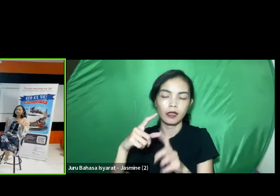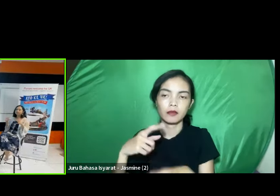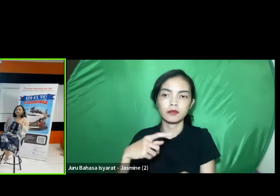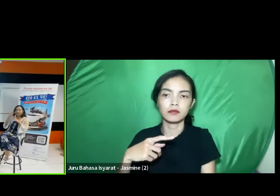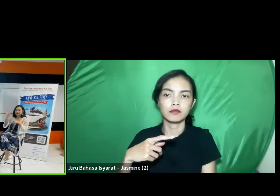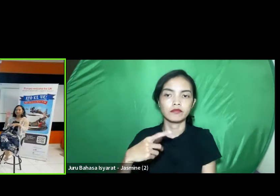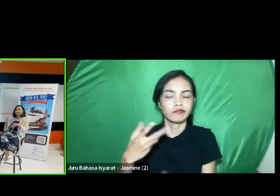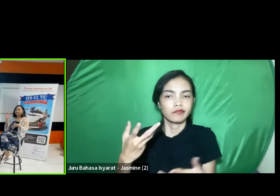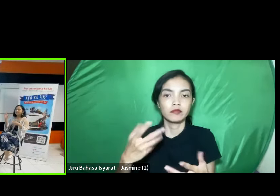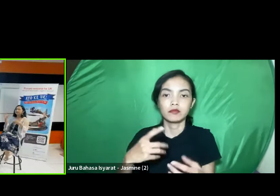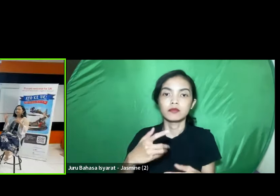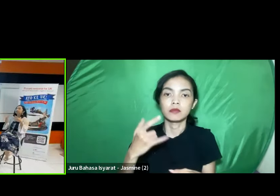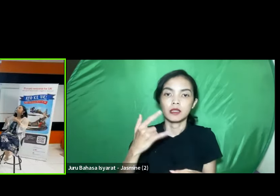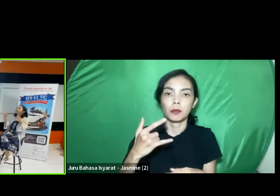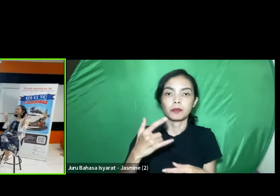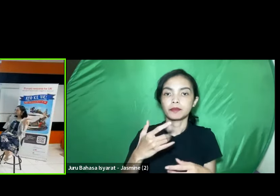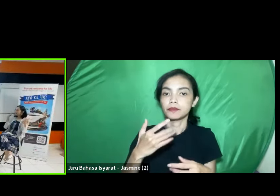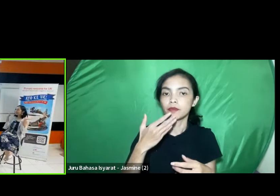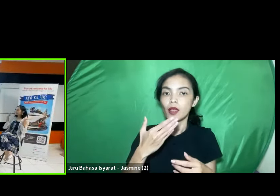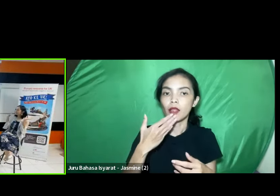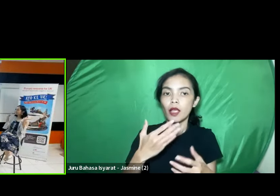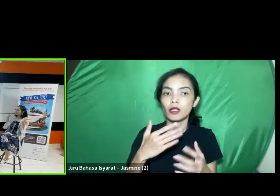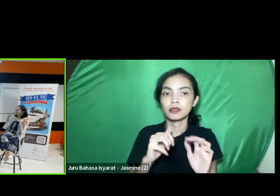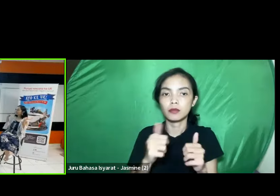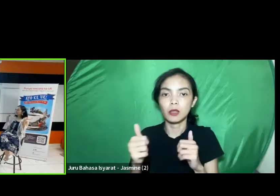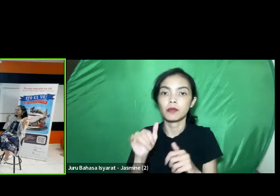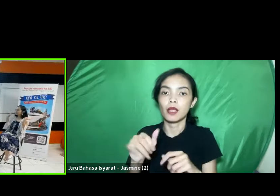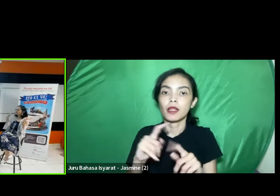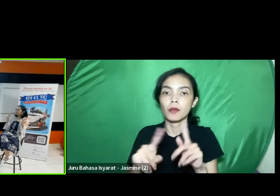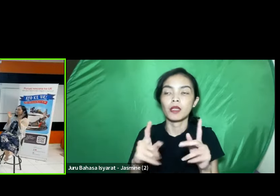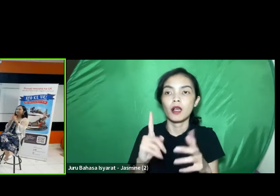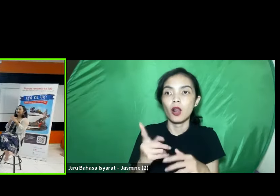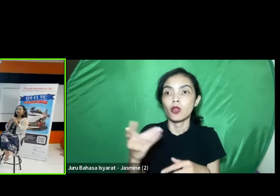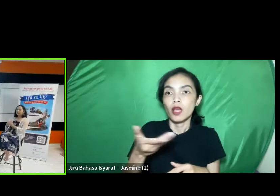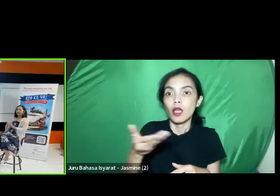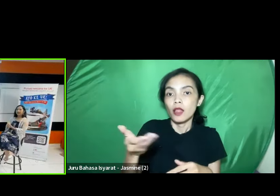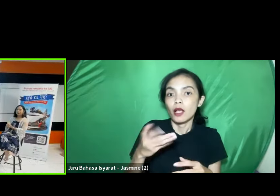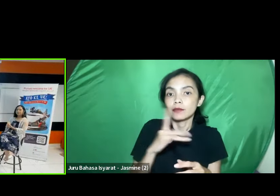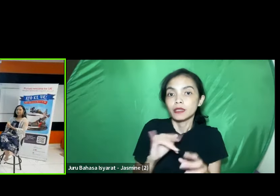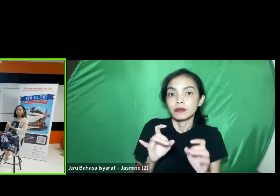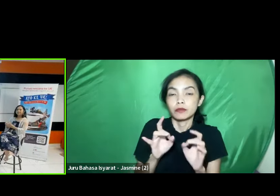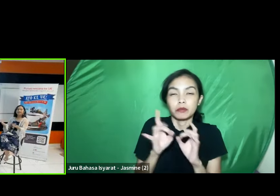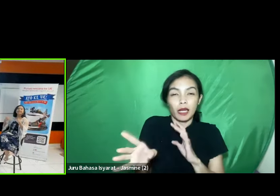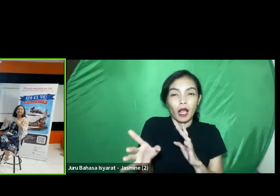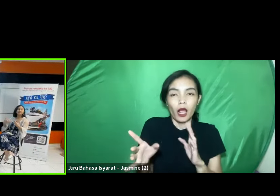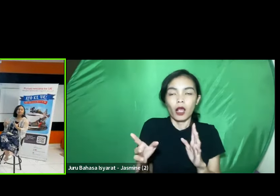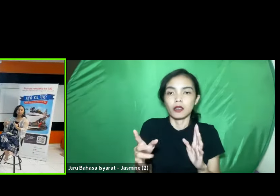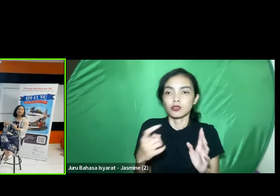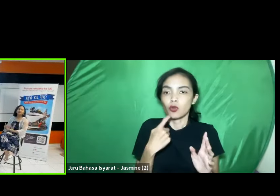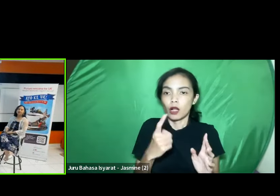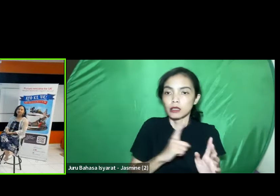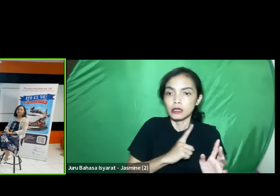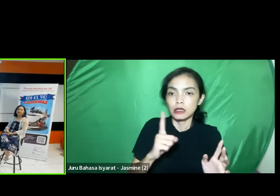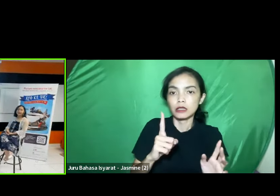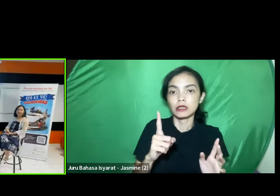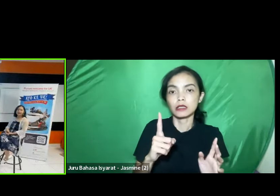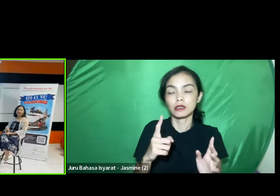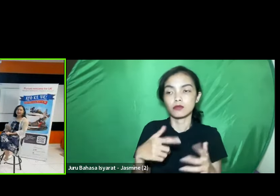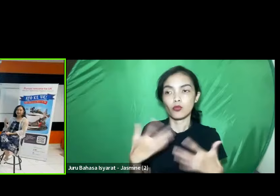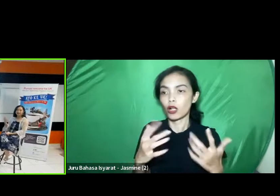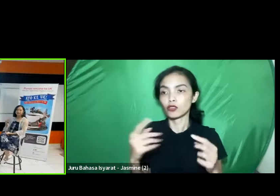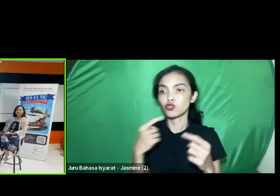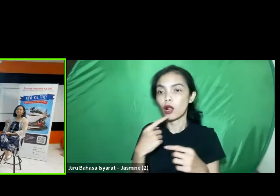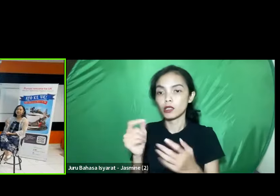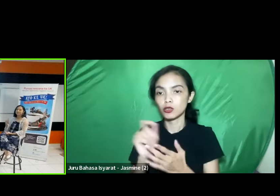teman-teman siapkan pertanyaan tapi tetap terbuka juga ya dengan pertanyaan-pertanyaan yang mungkin e tentang diri teman-teman gitu dan juga kayak